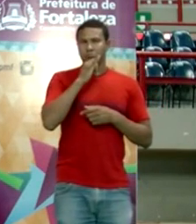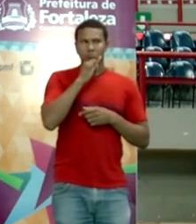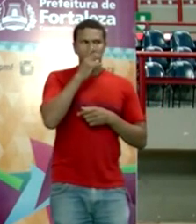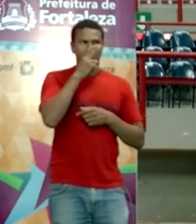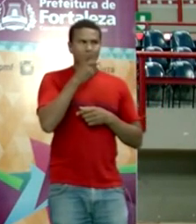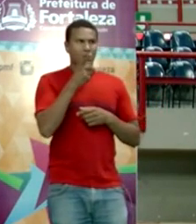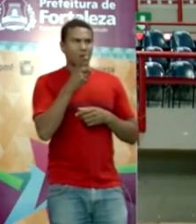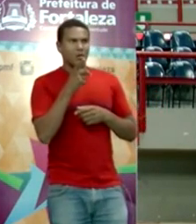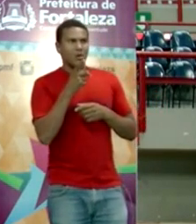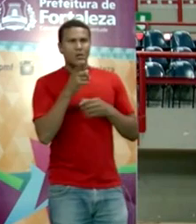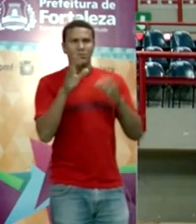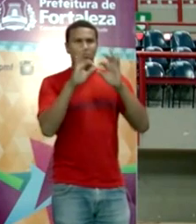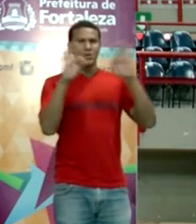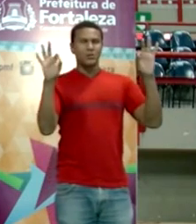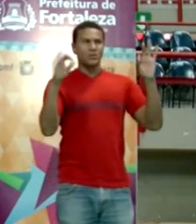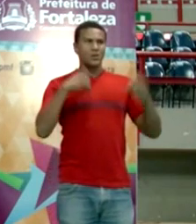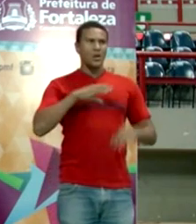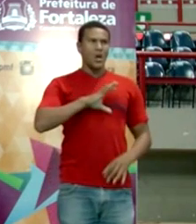do que eu te amo?